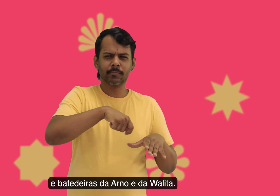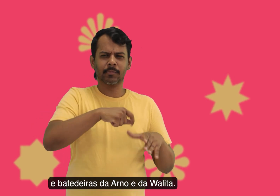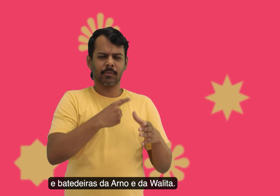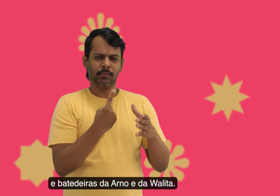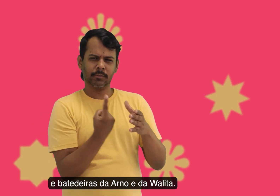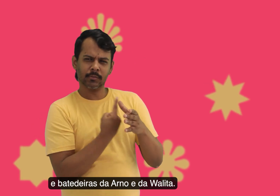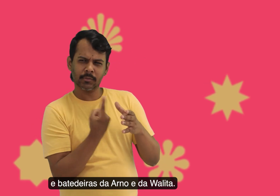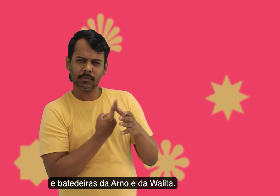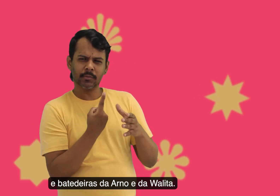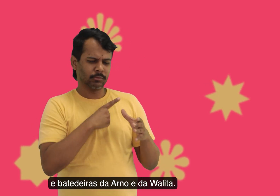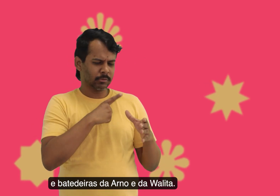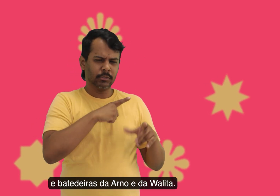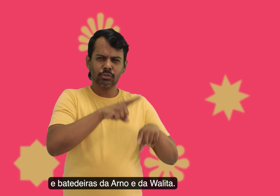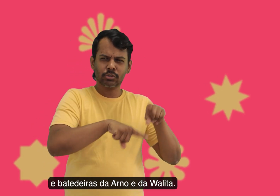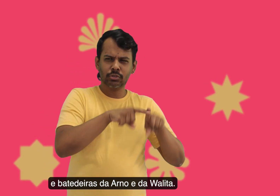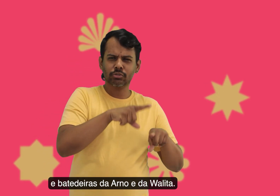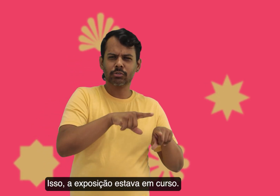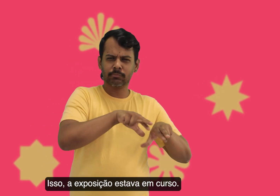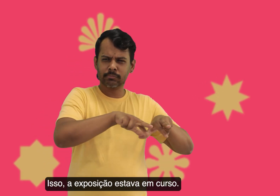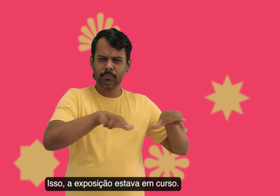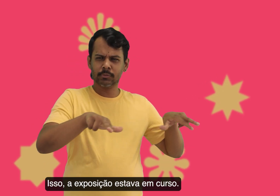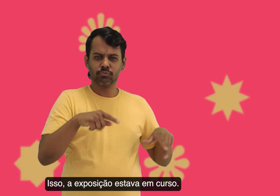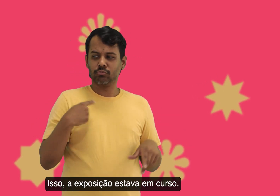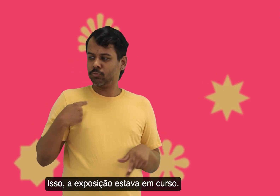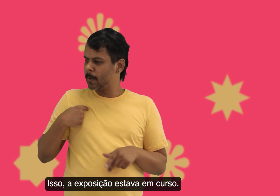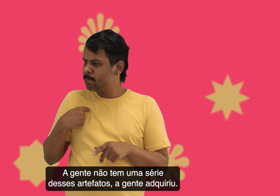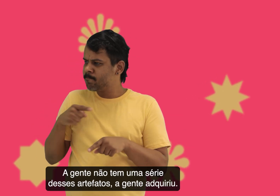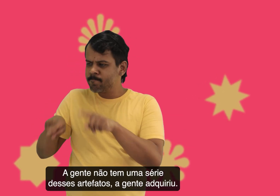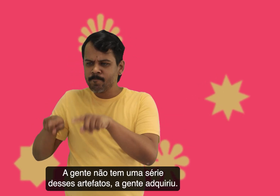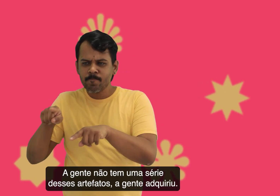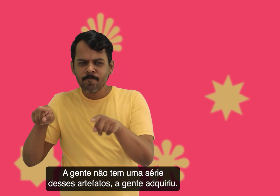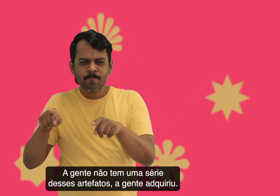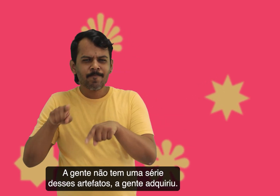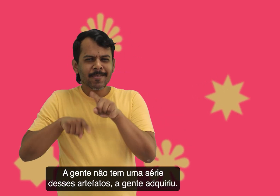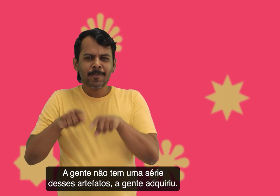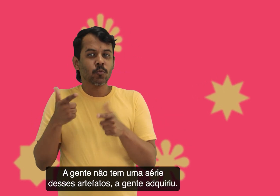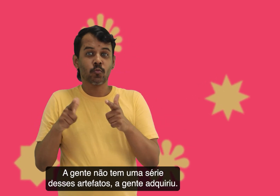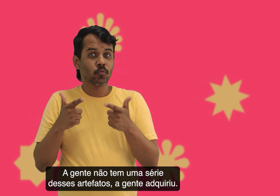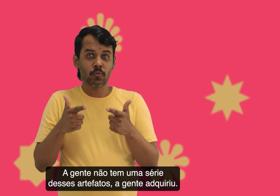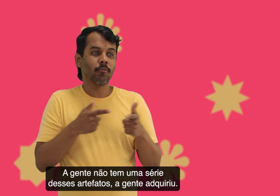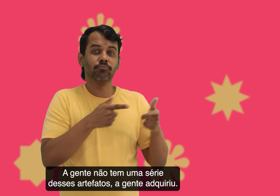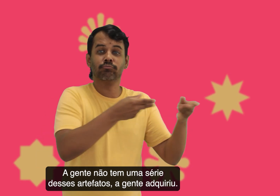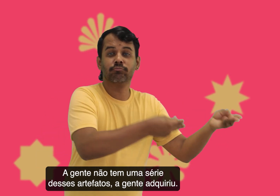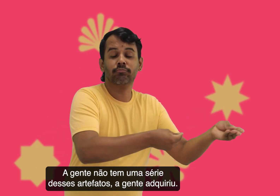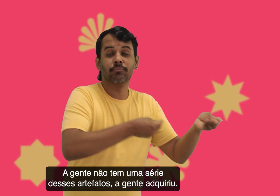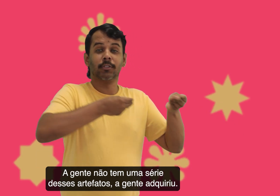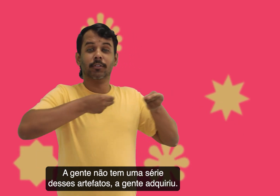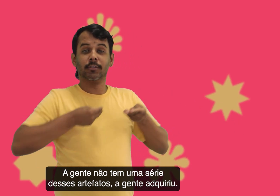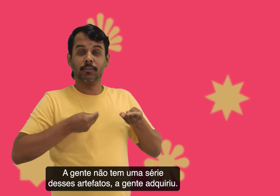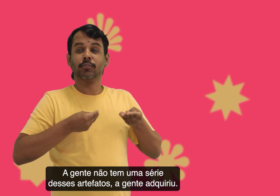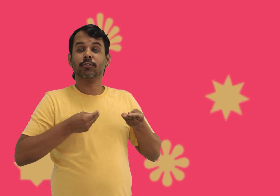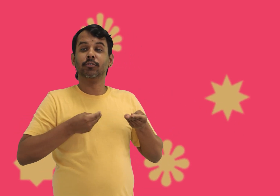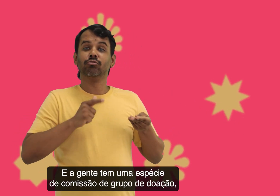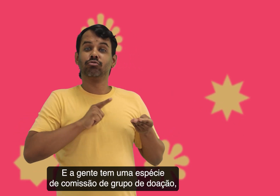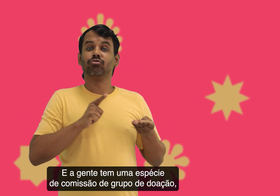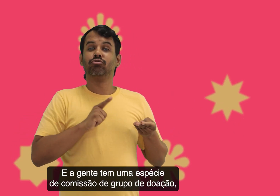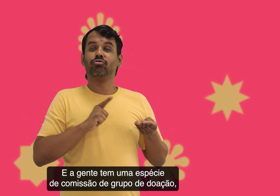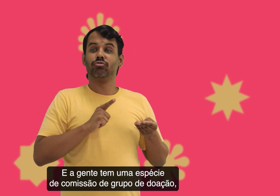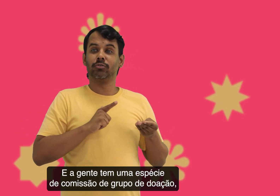e batedeiras da Arno e da Valita. Isso, a exposição estava em curso. A gente não tem uma série desses artefatos, a gente adquiriu. A gente tem